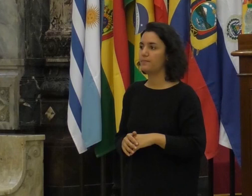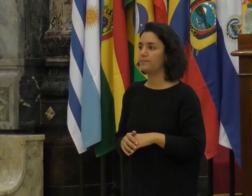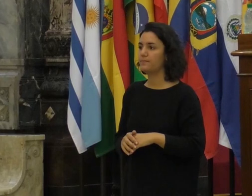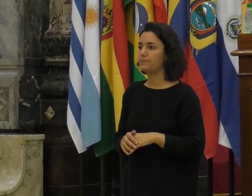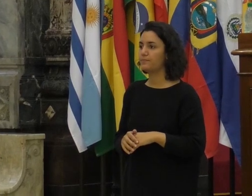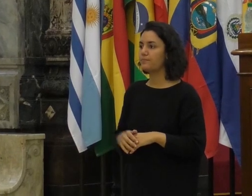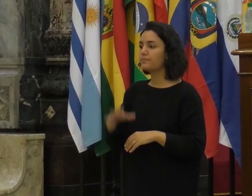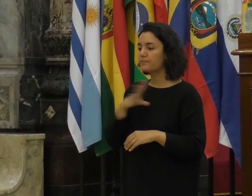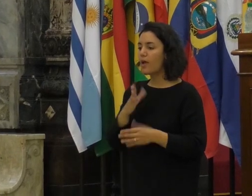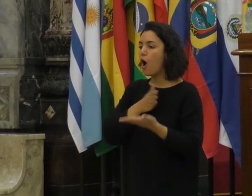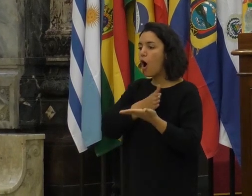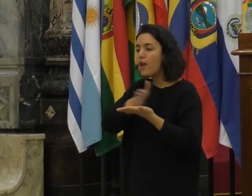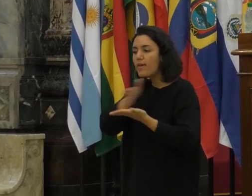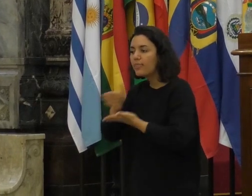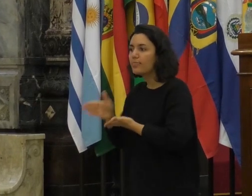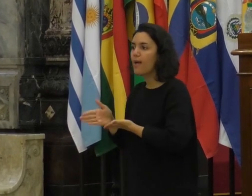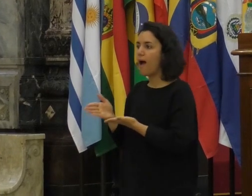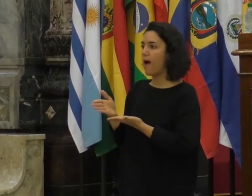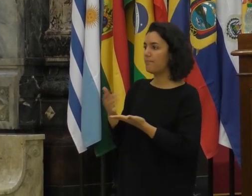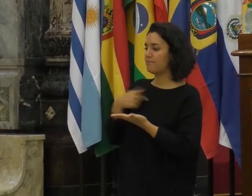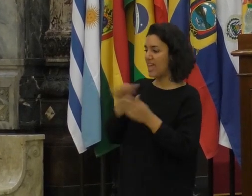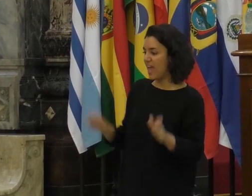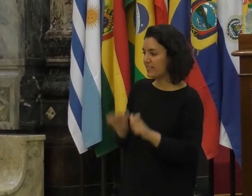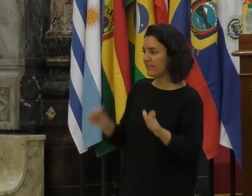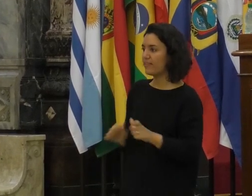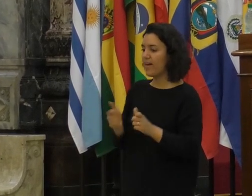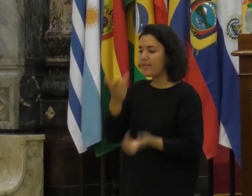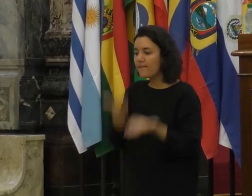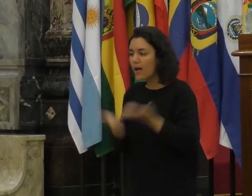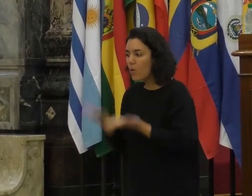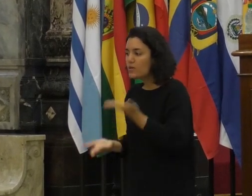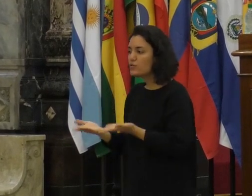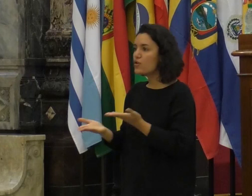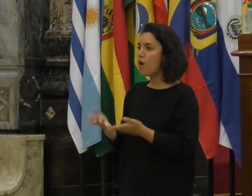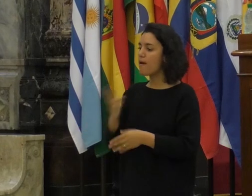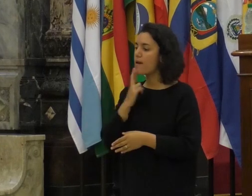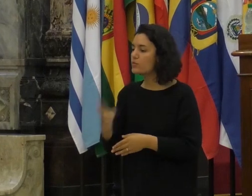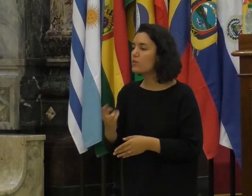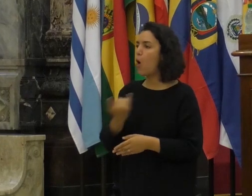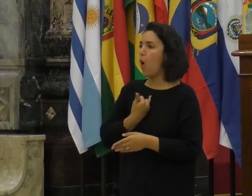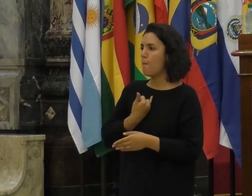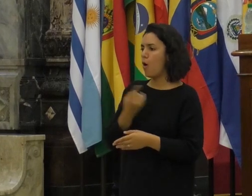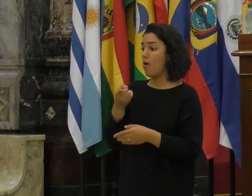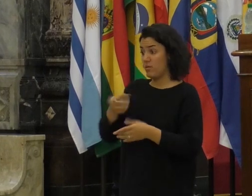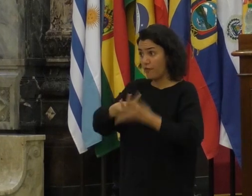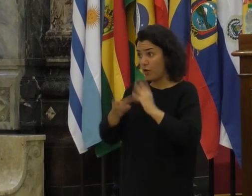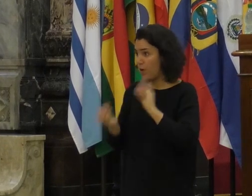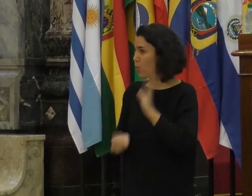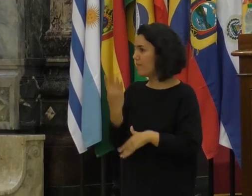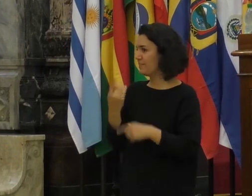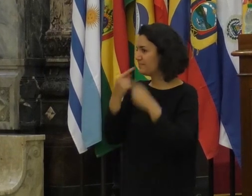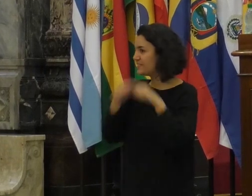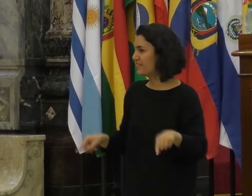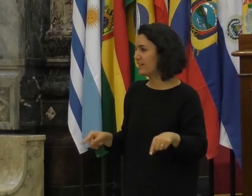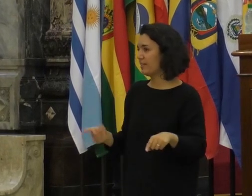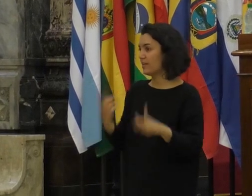criterios de orientación de la actividad y de evaluación de los productos marcadamente distintos, una composición